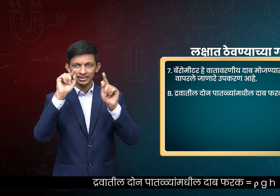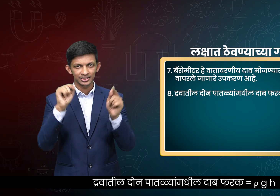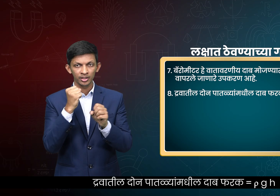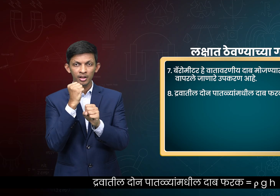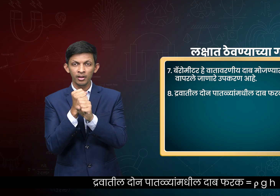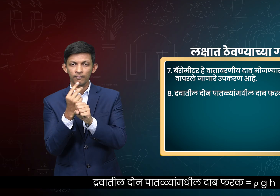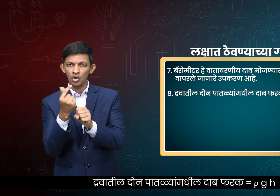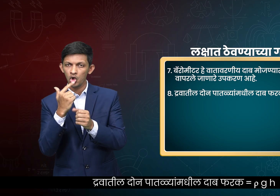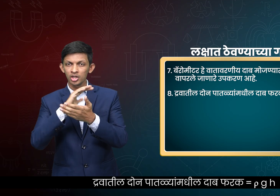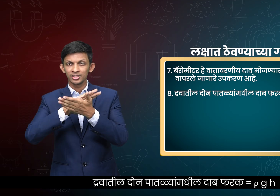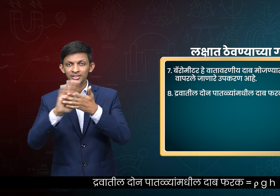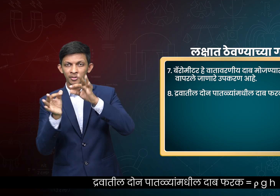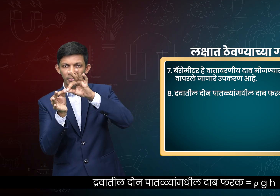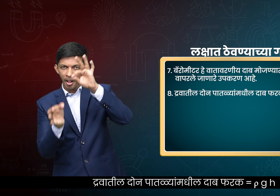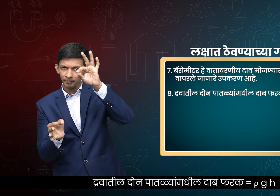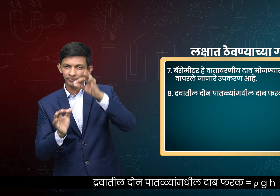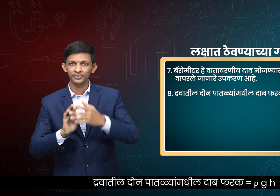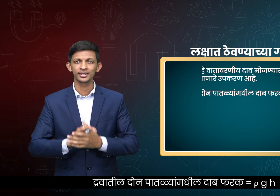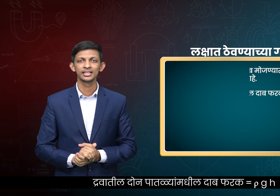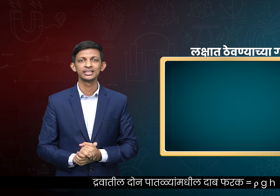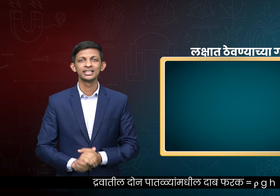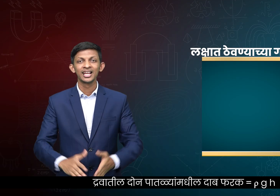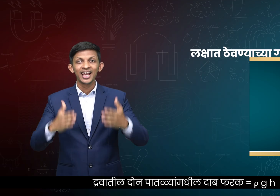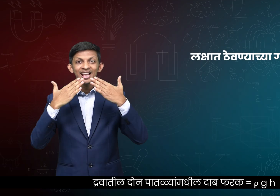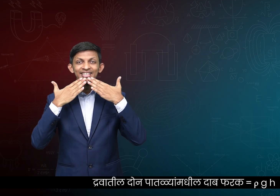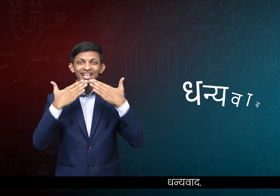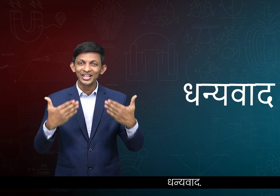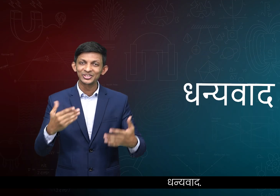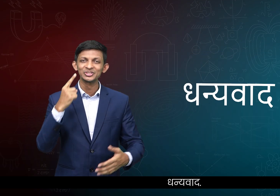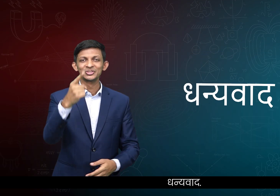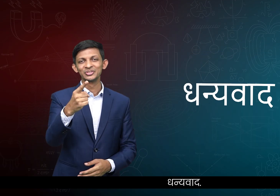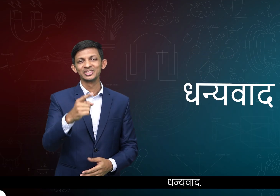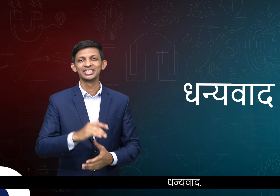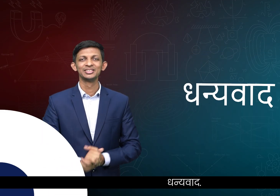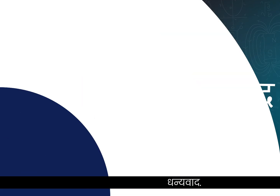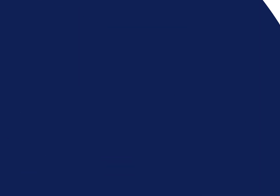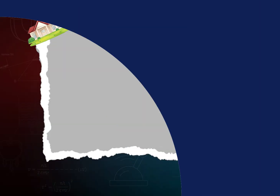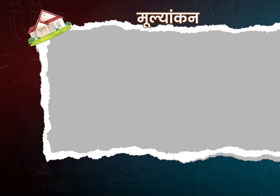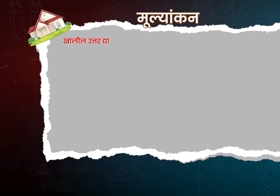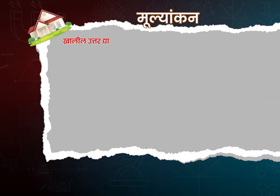धन्यवाद.